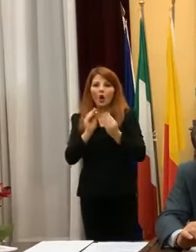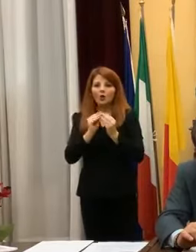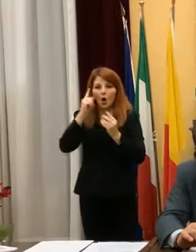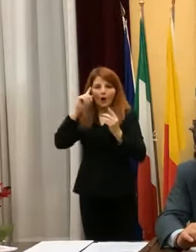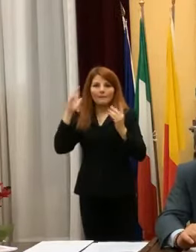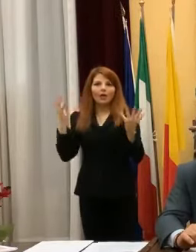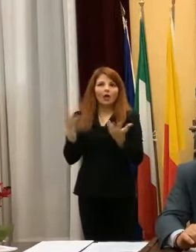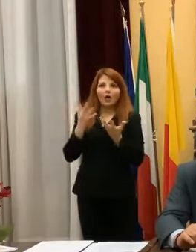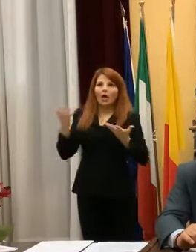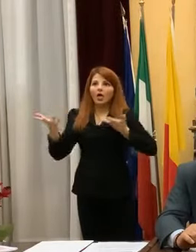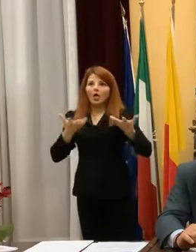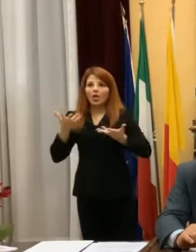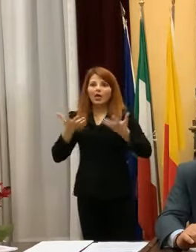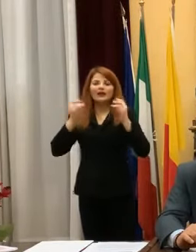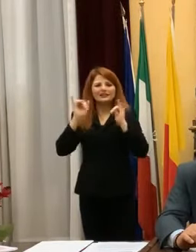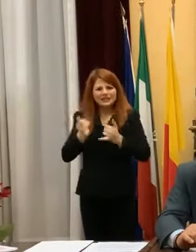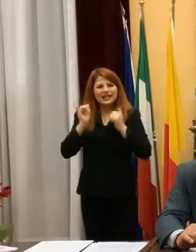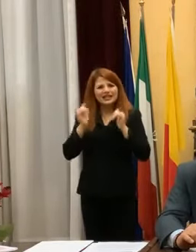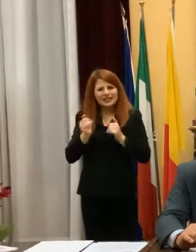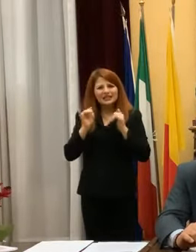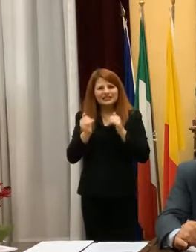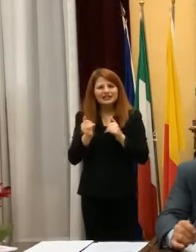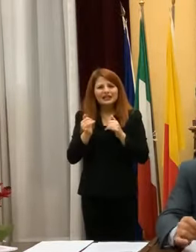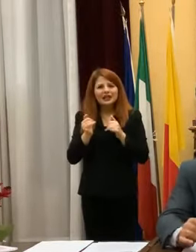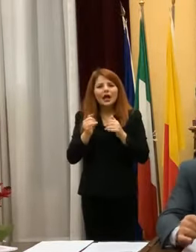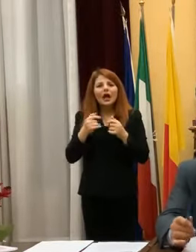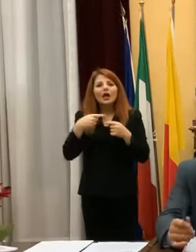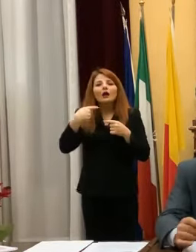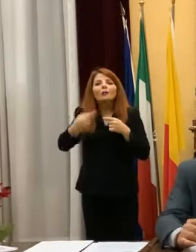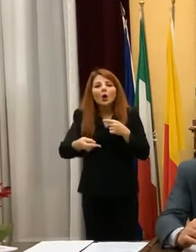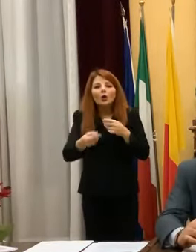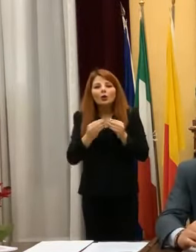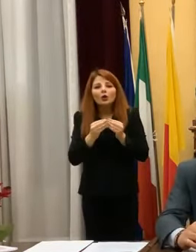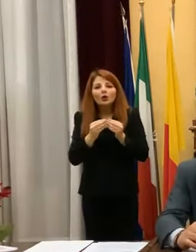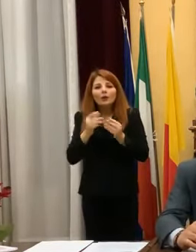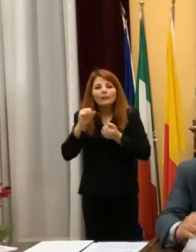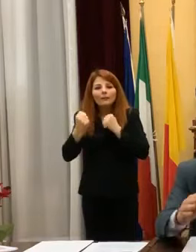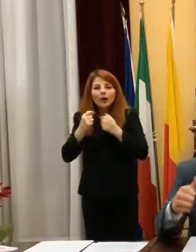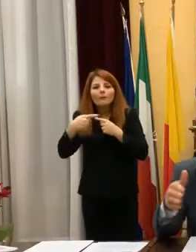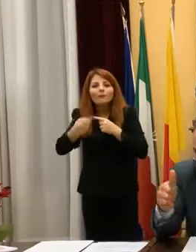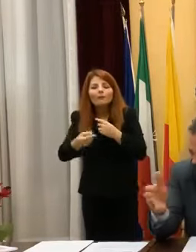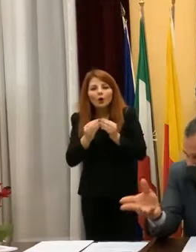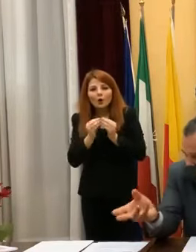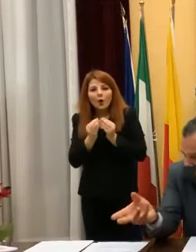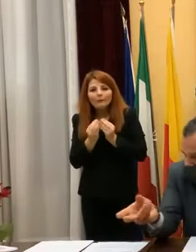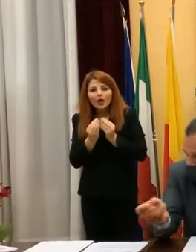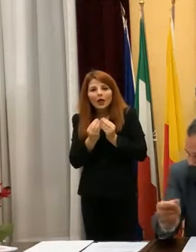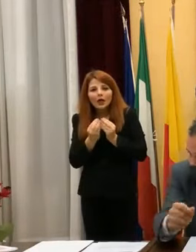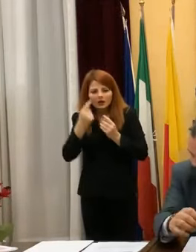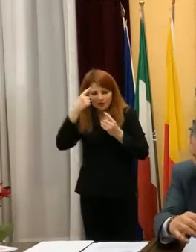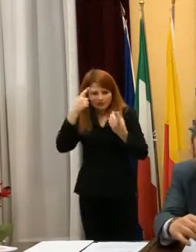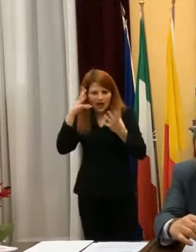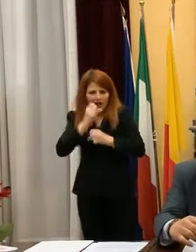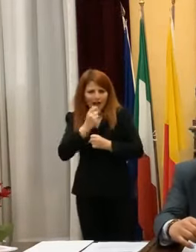certo punto però. E solo per la prima ondata dei contagi, naturalmente, non certo per la seconda di cui